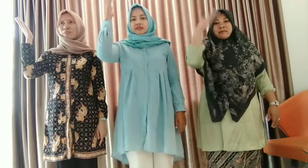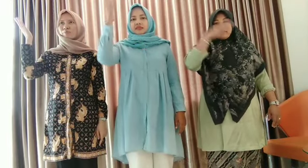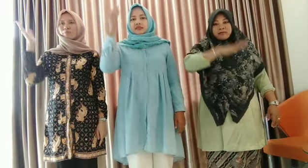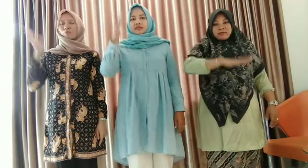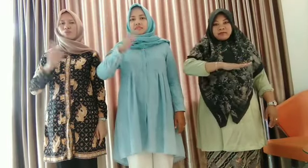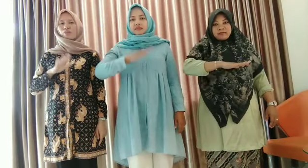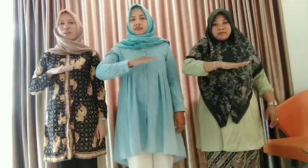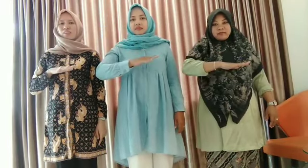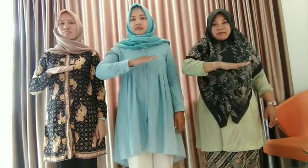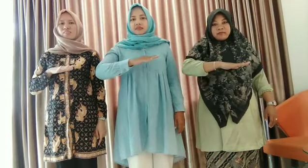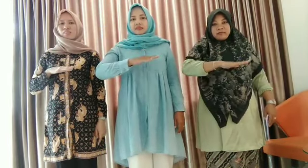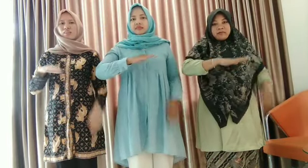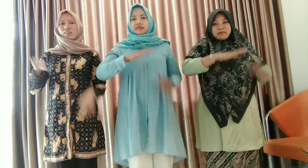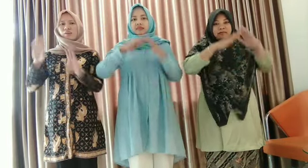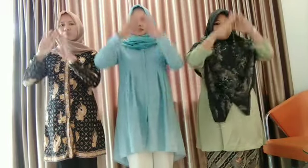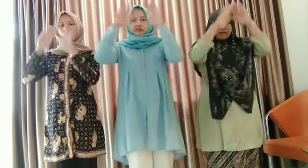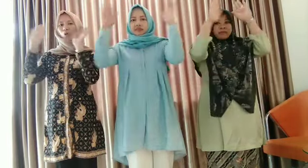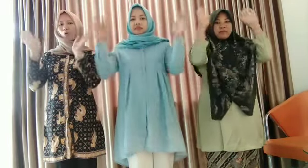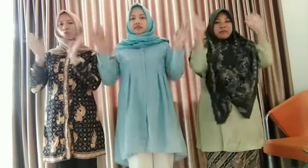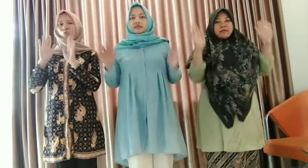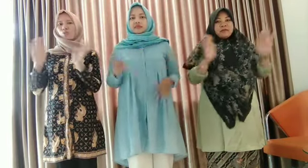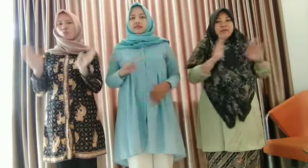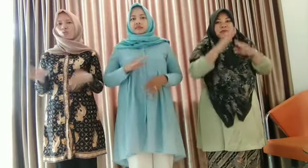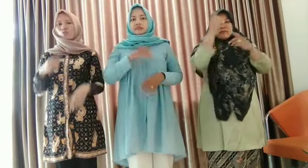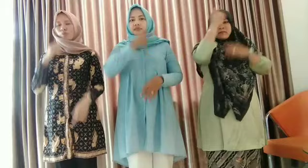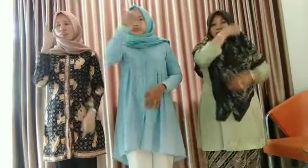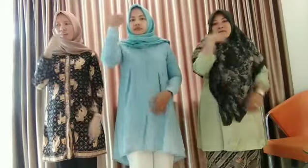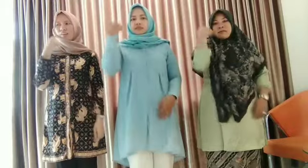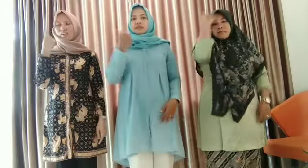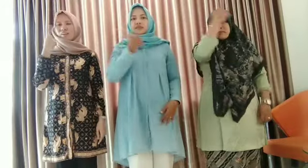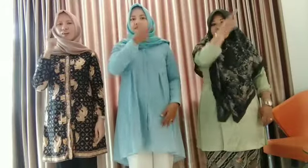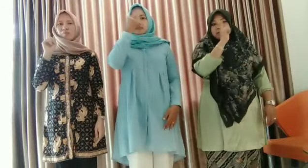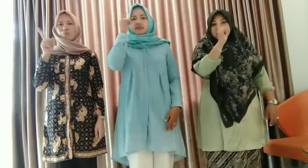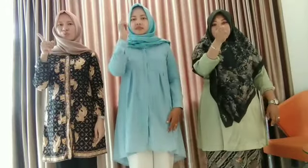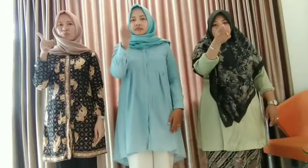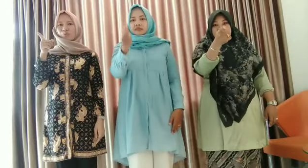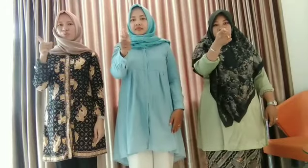dikirim Tuhan dalam wujud wajah kamu.